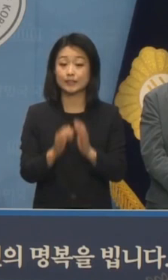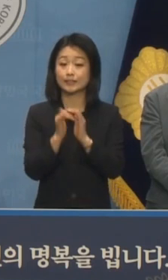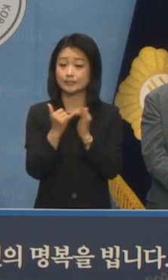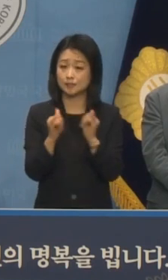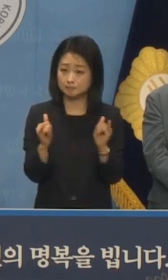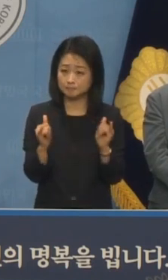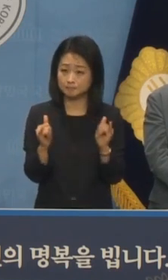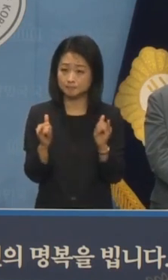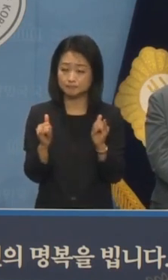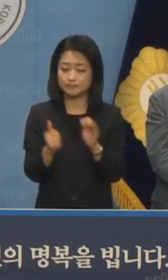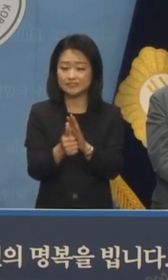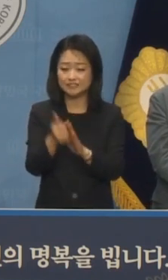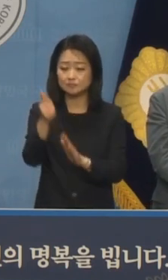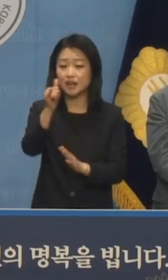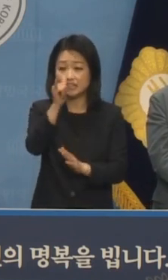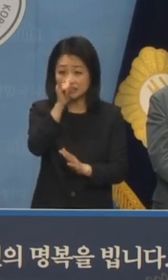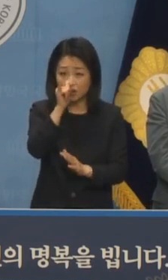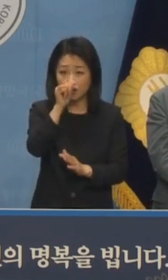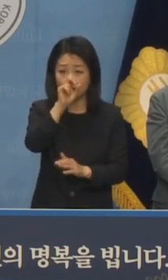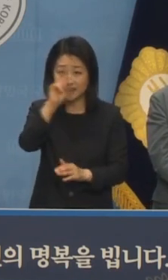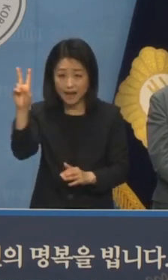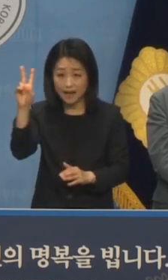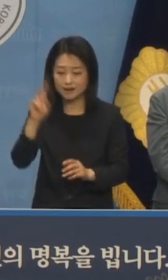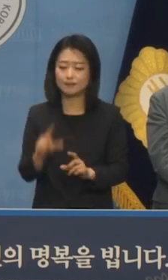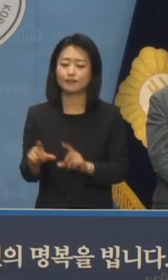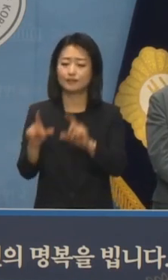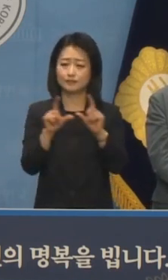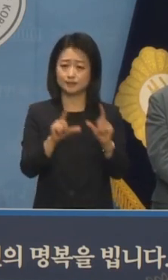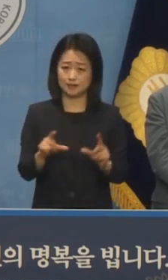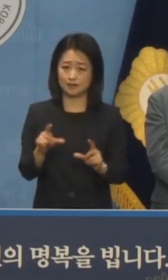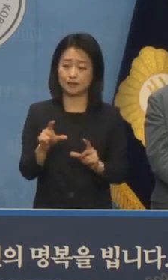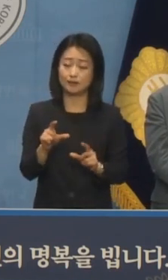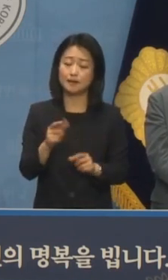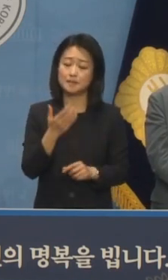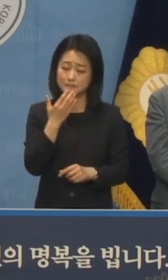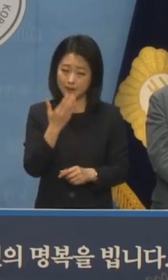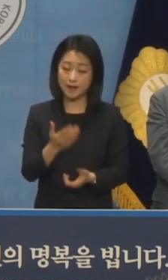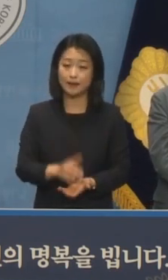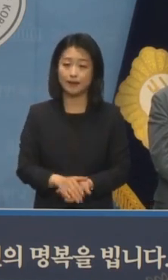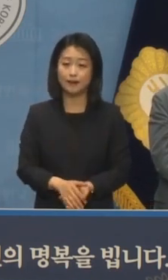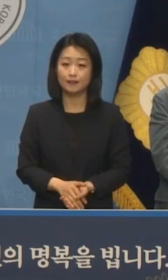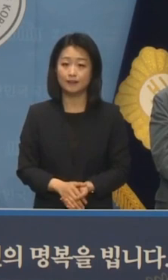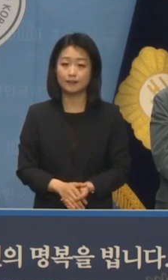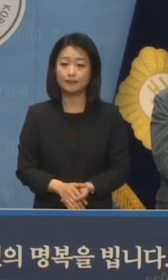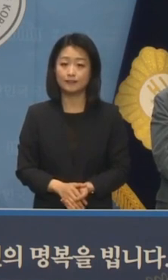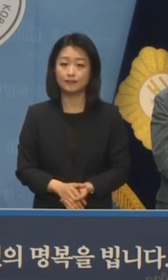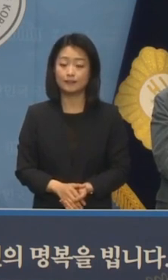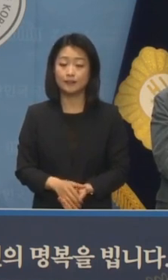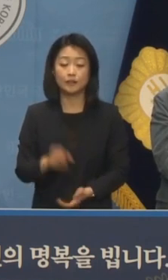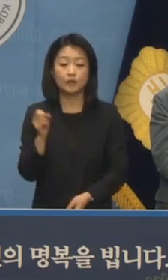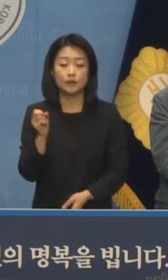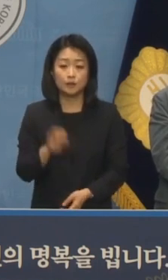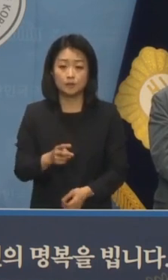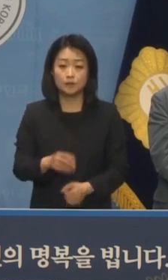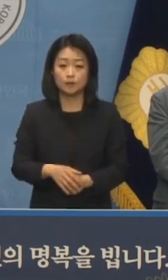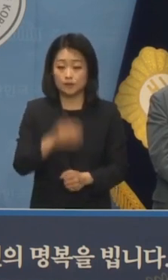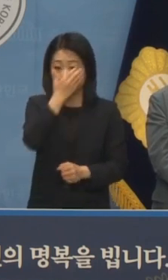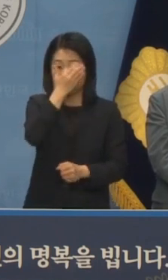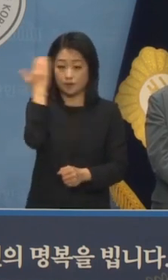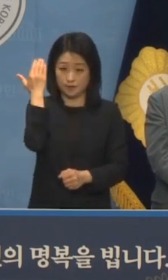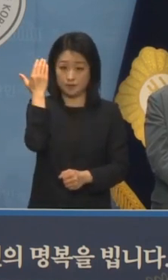사람은 희망이 있어야 삶의 의욕으로 살 수 있는 그런 존재입니다. 특히